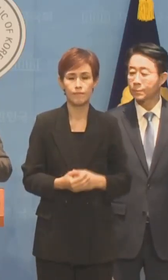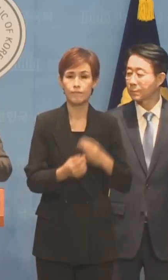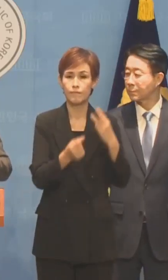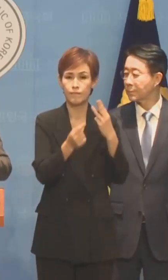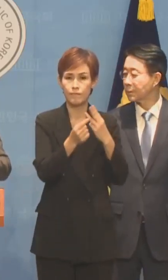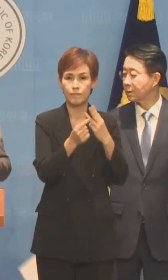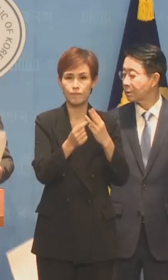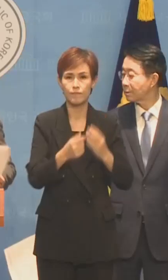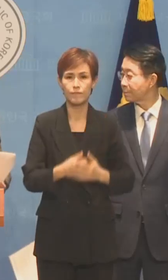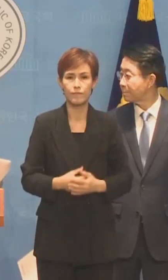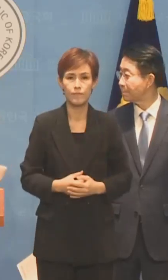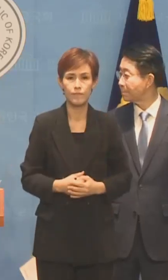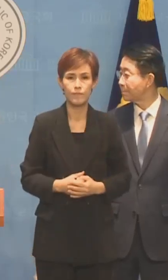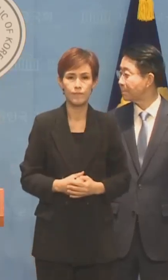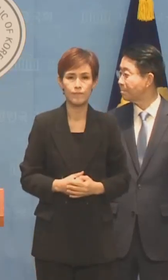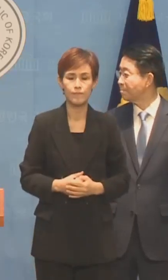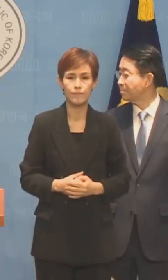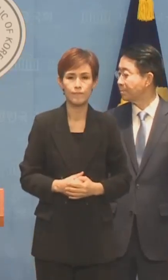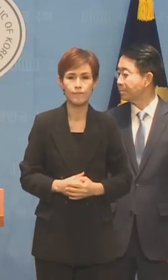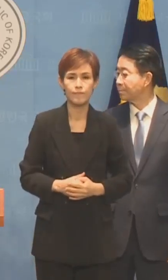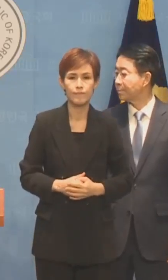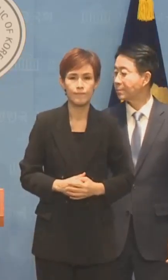셋째,